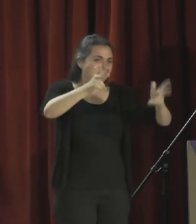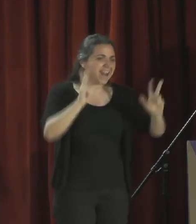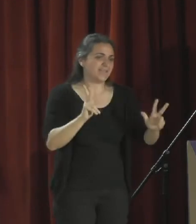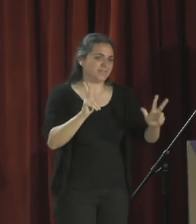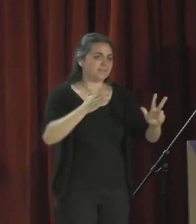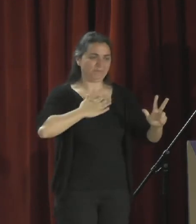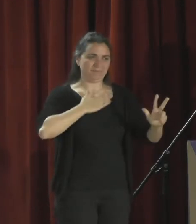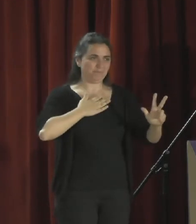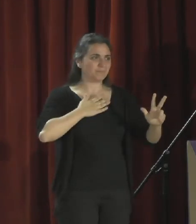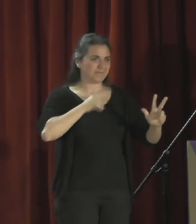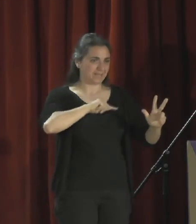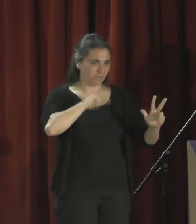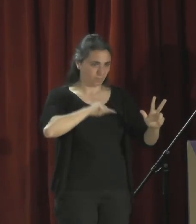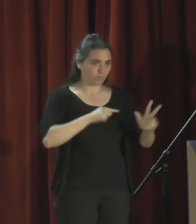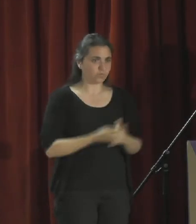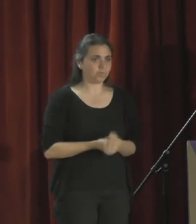nosa.